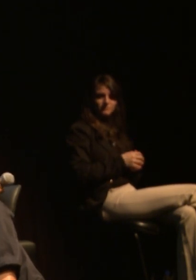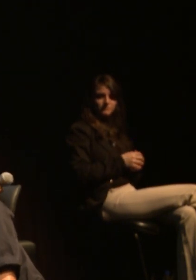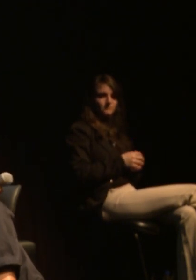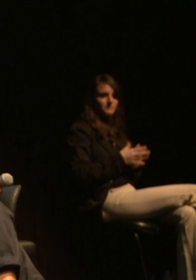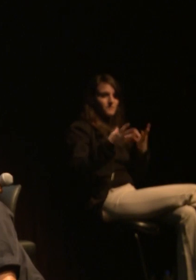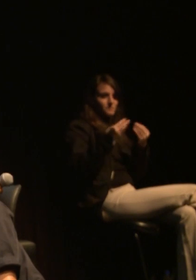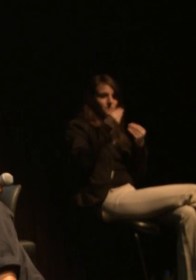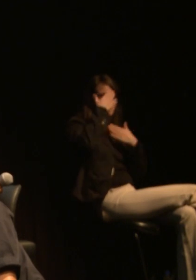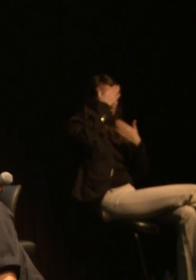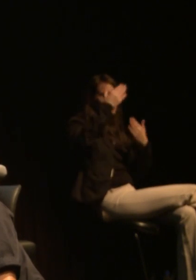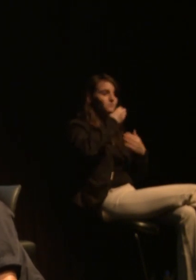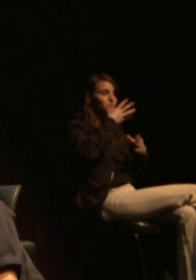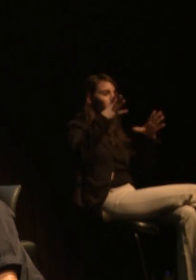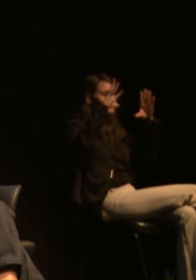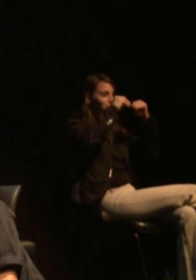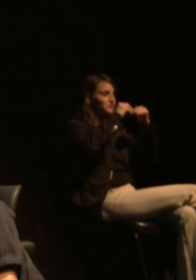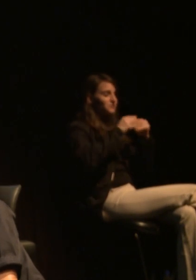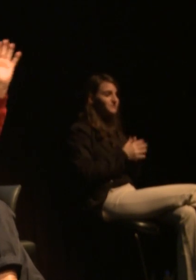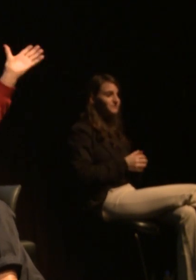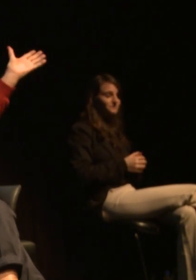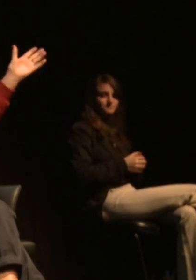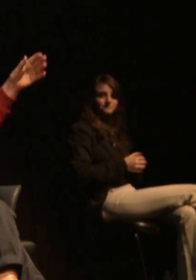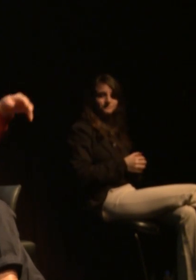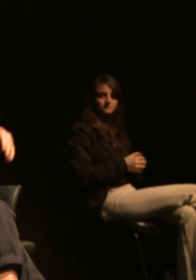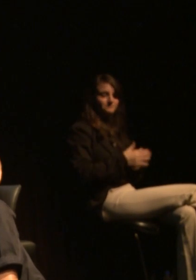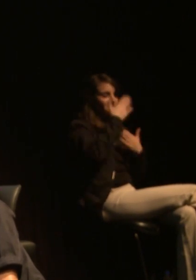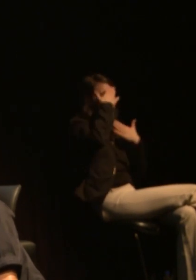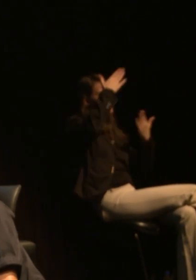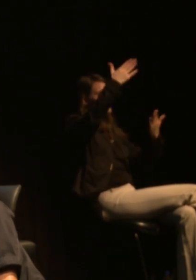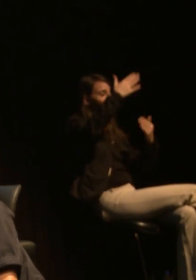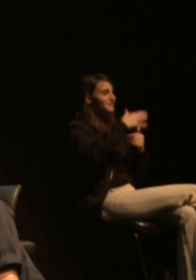Muito obrigado, boa noite a todos. Até a próxima. Obrigado, até a próxima.